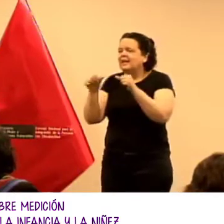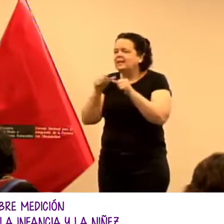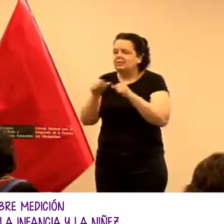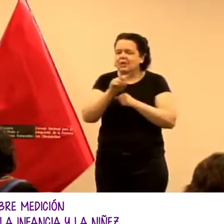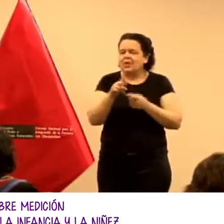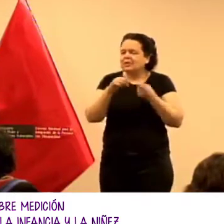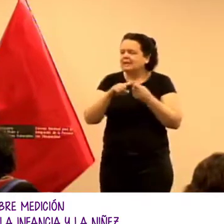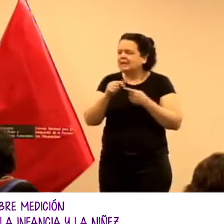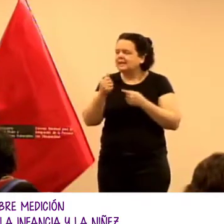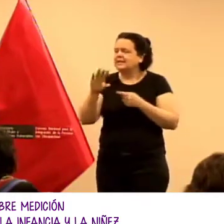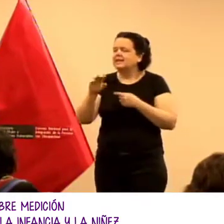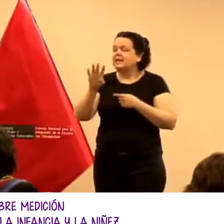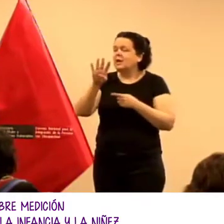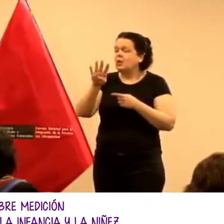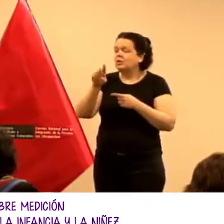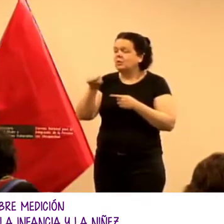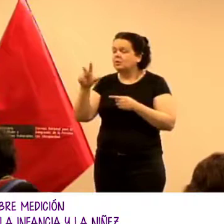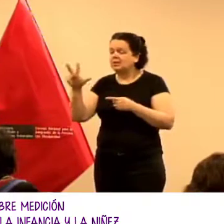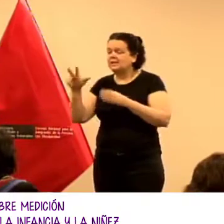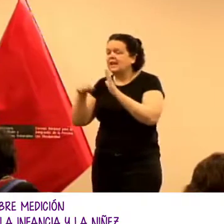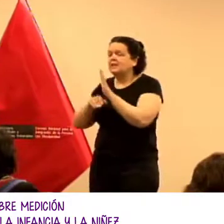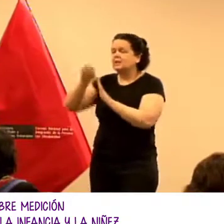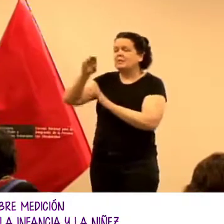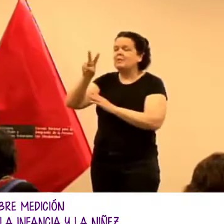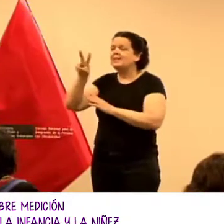2 a 17 años sube del 4.3 al